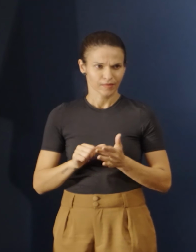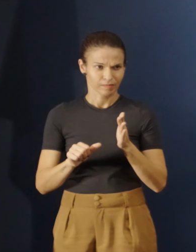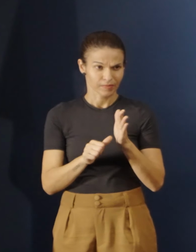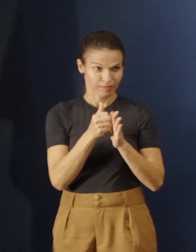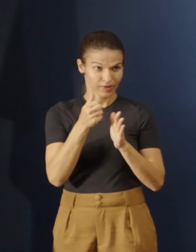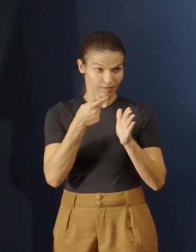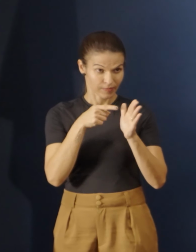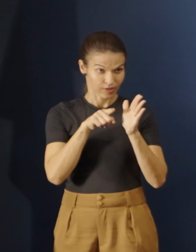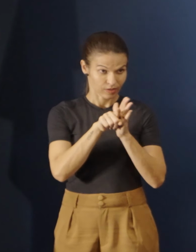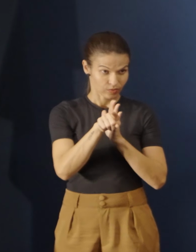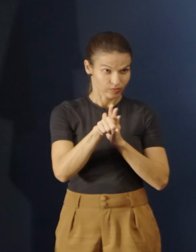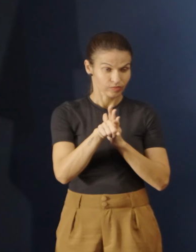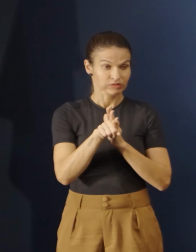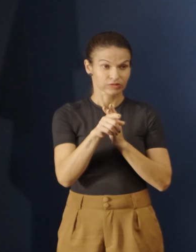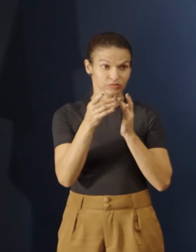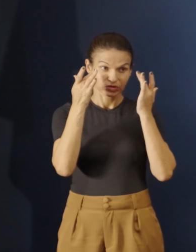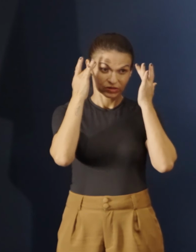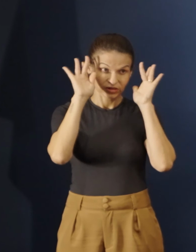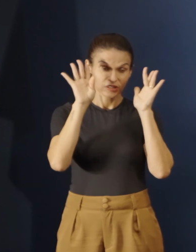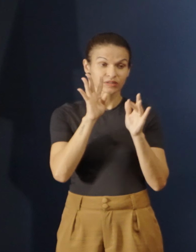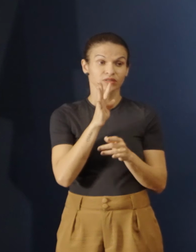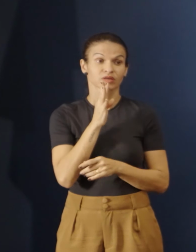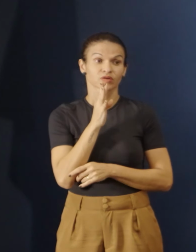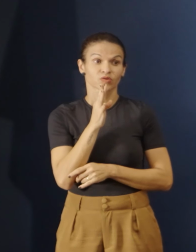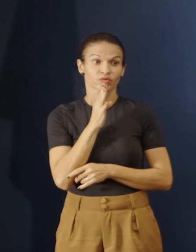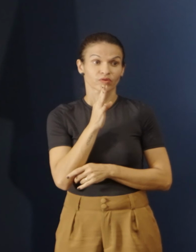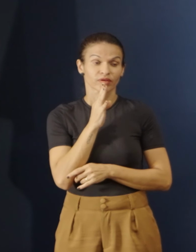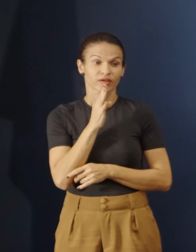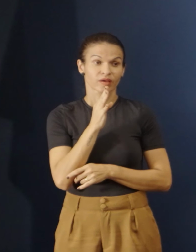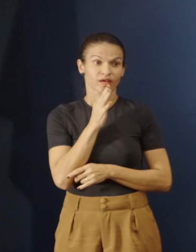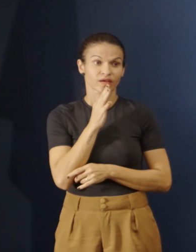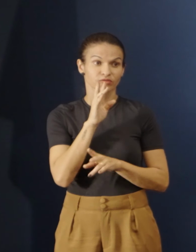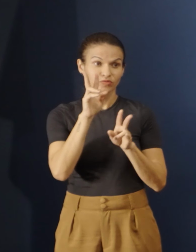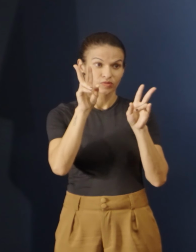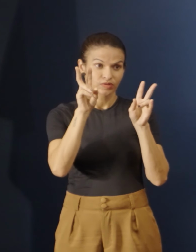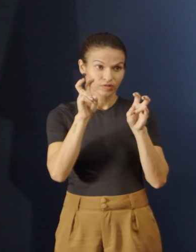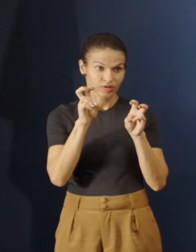pergunta, não sei se você conhece o aforismo dele, que é